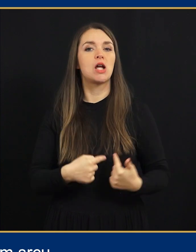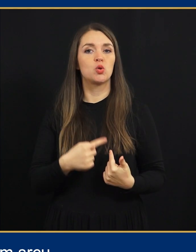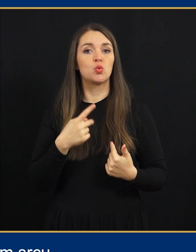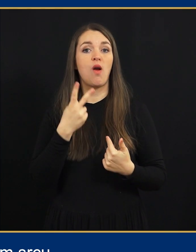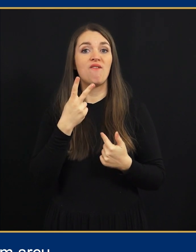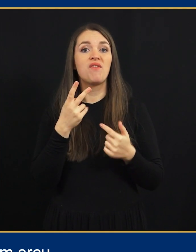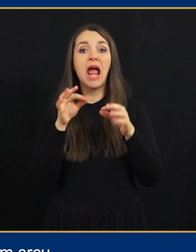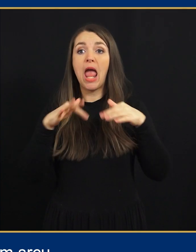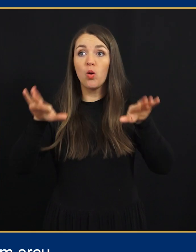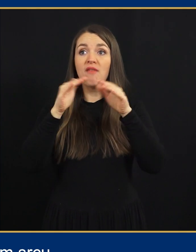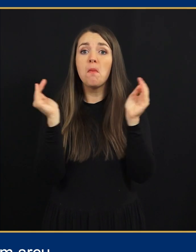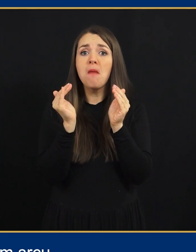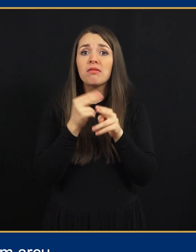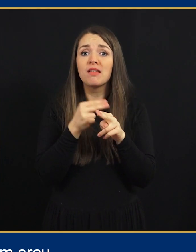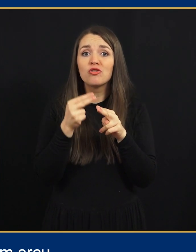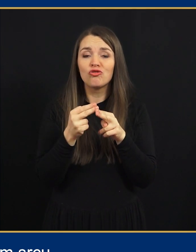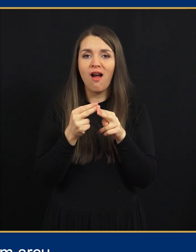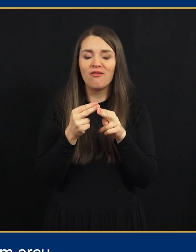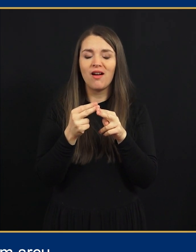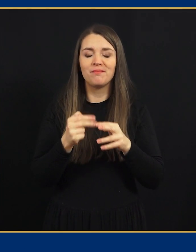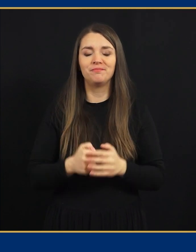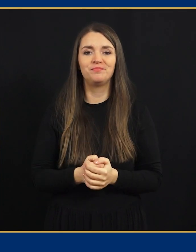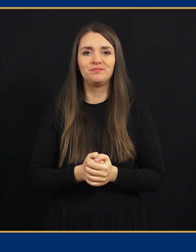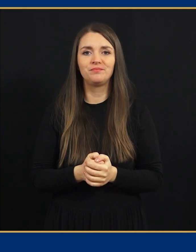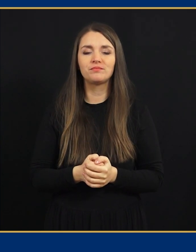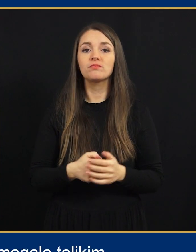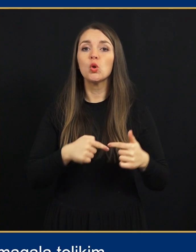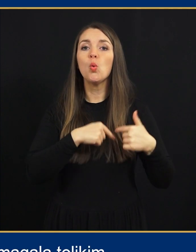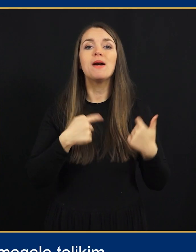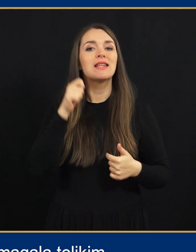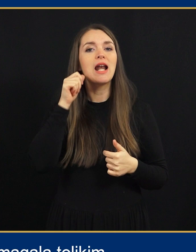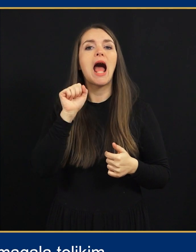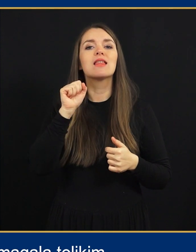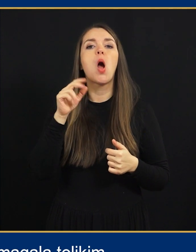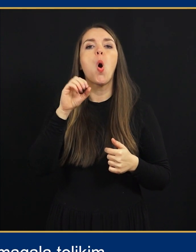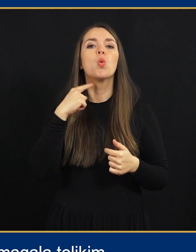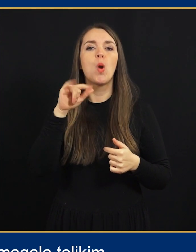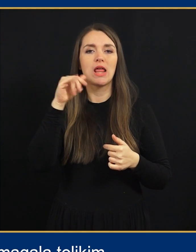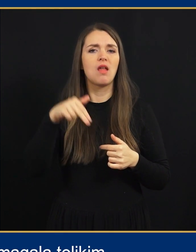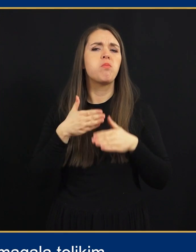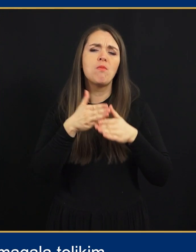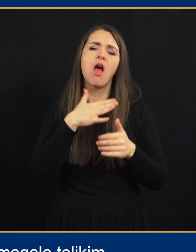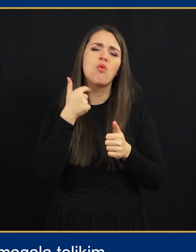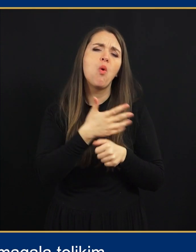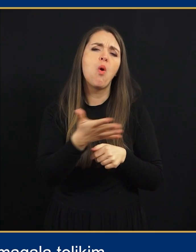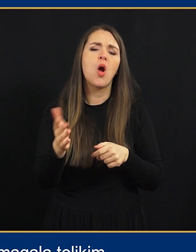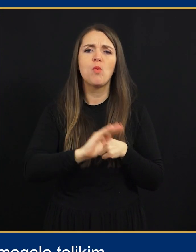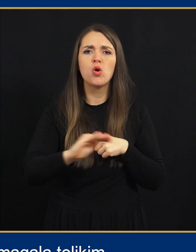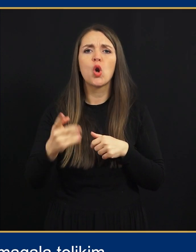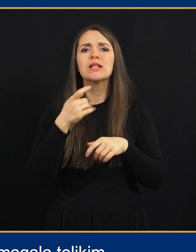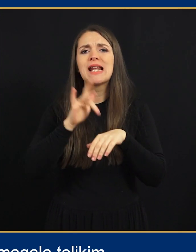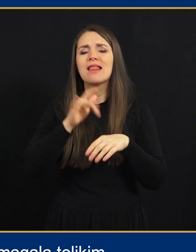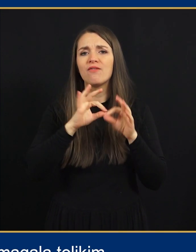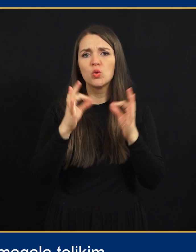v sicer geografsko majhni državi. Humanitarka Anita Ogulin, ki je pomagala tolikim otrokom